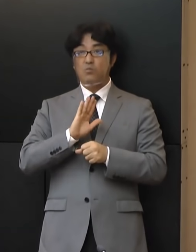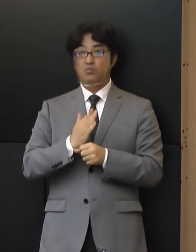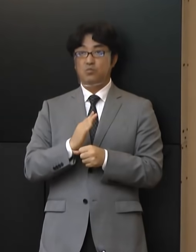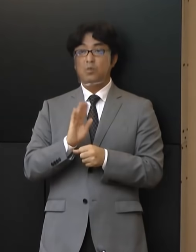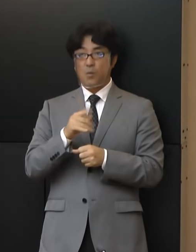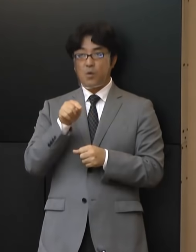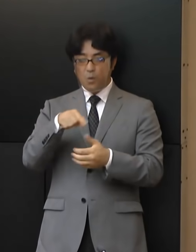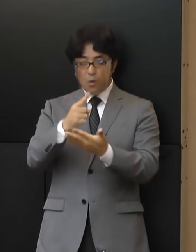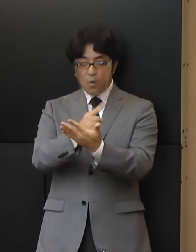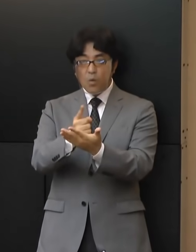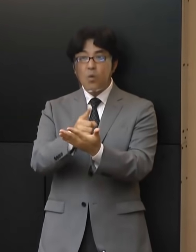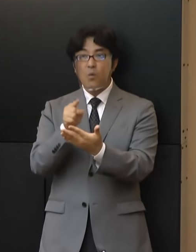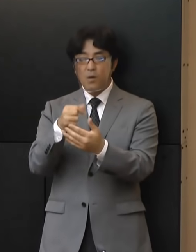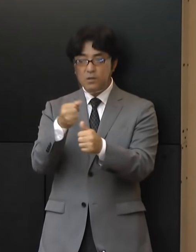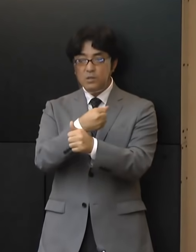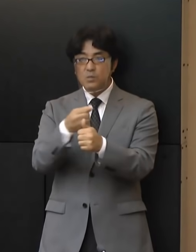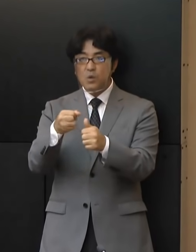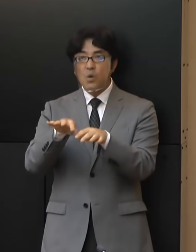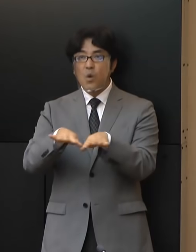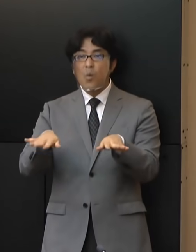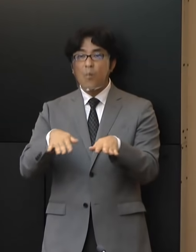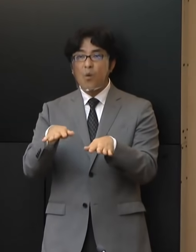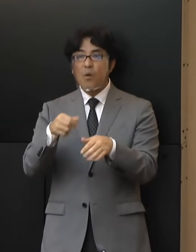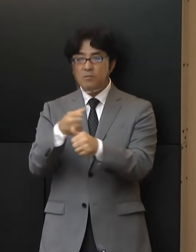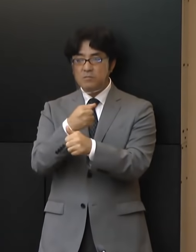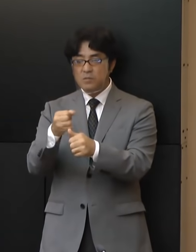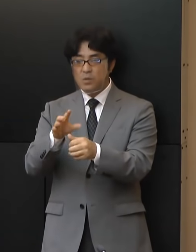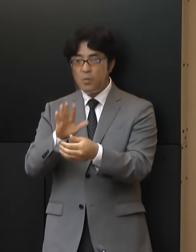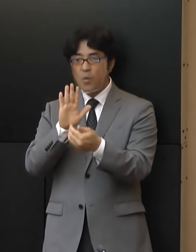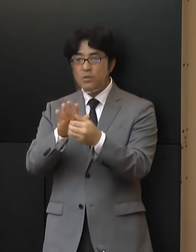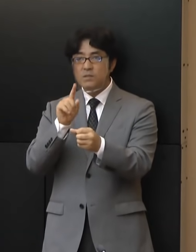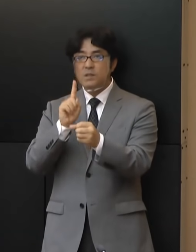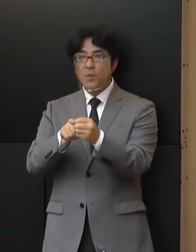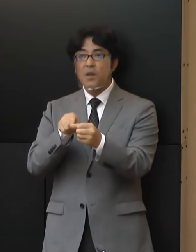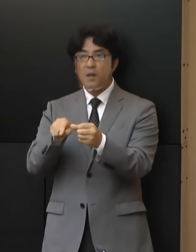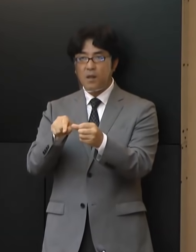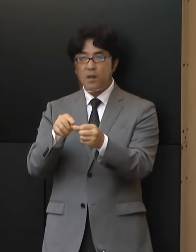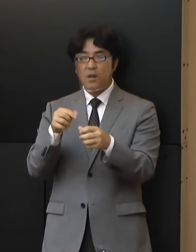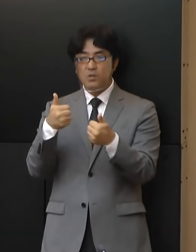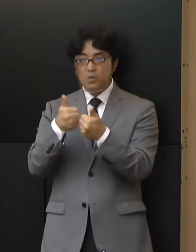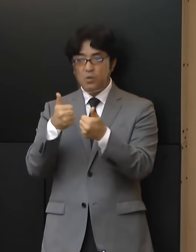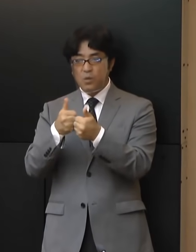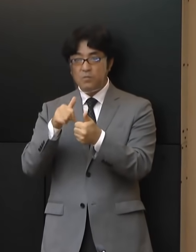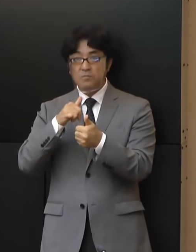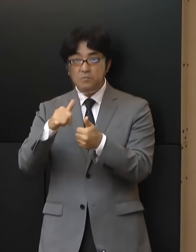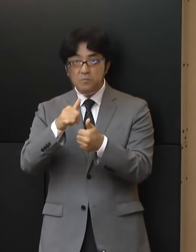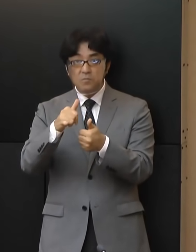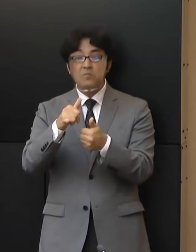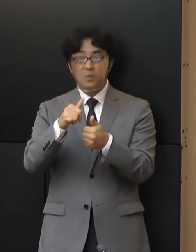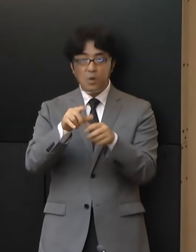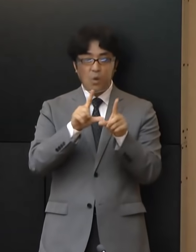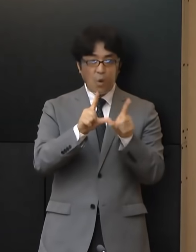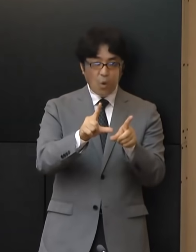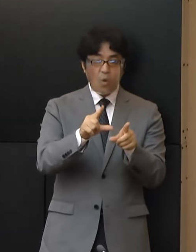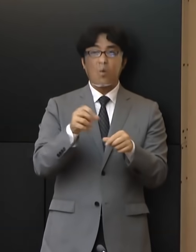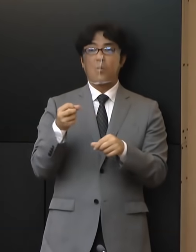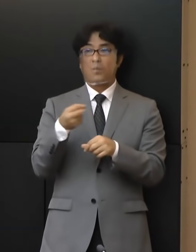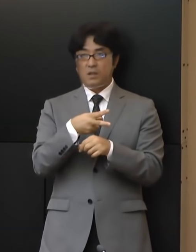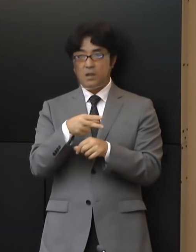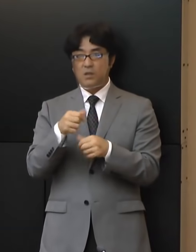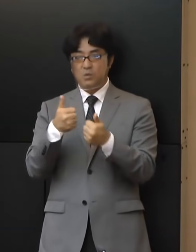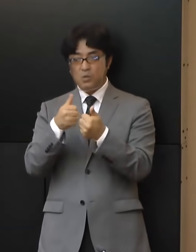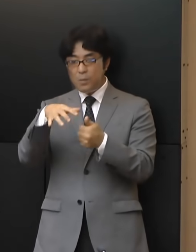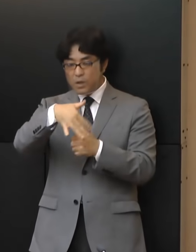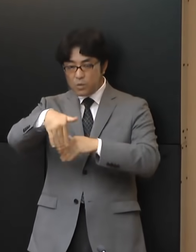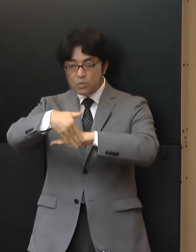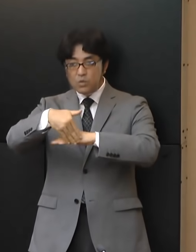針ではですね、 DV や児童虐待防止のため相談窓口や緊急連絡先の広報啓発、それから相談体制の強化を図